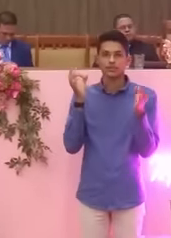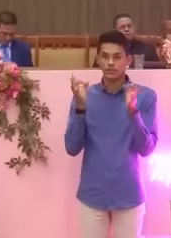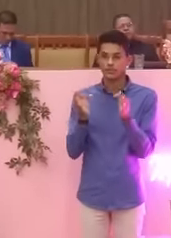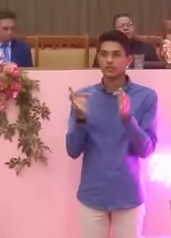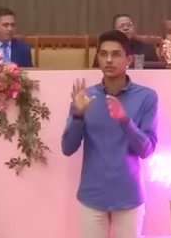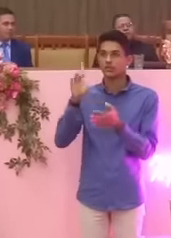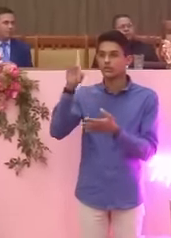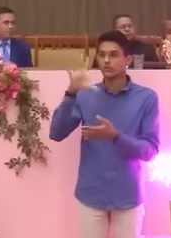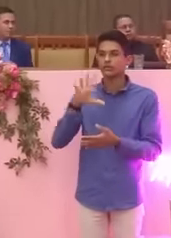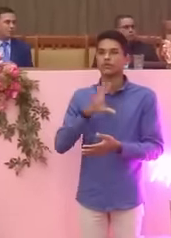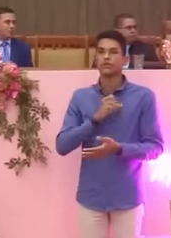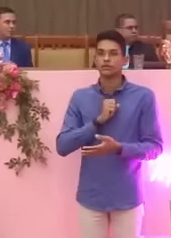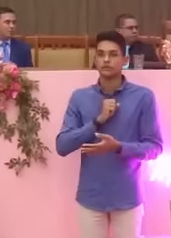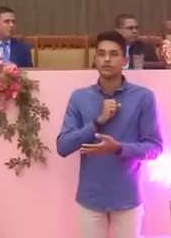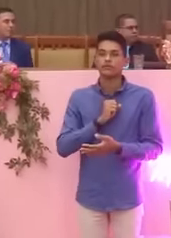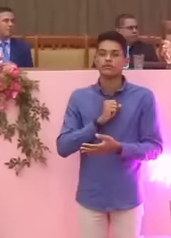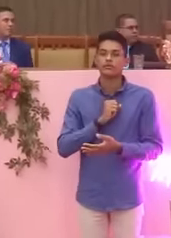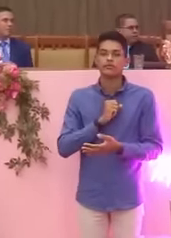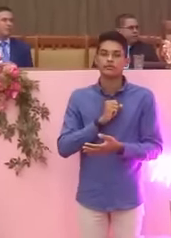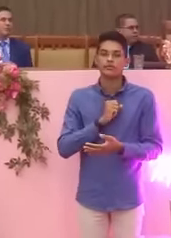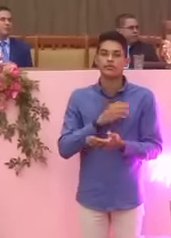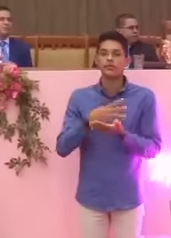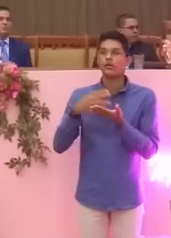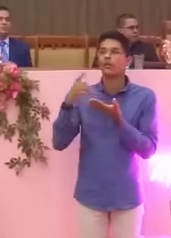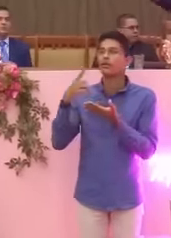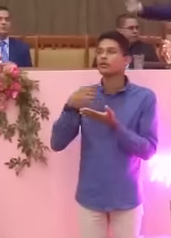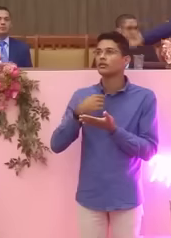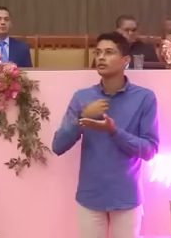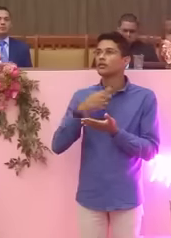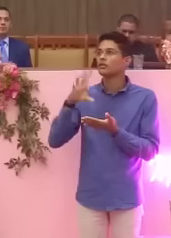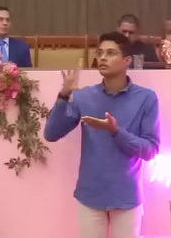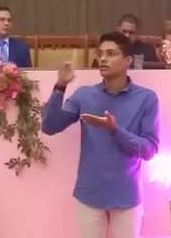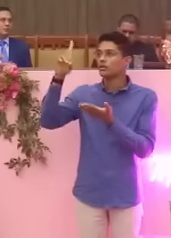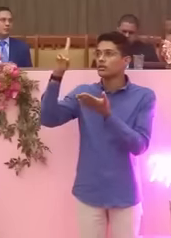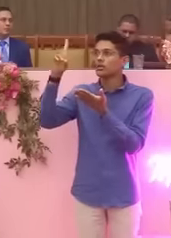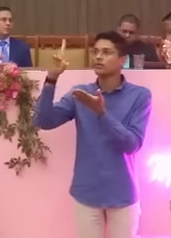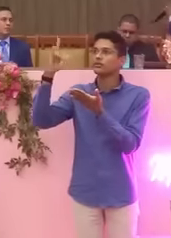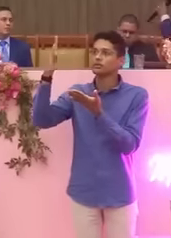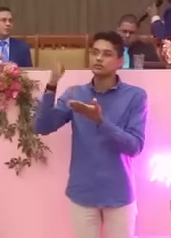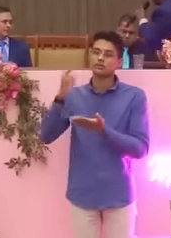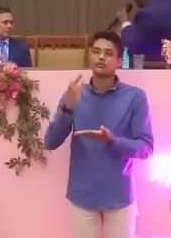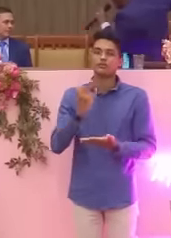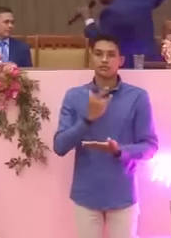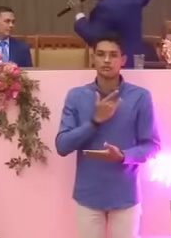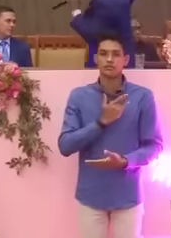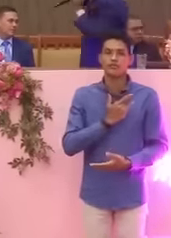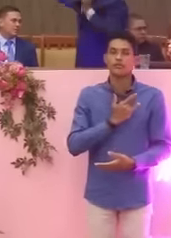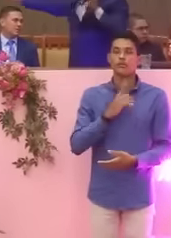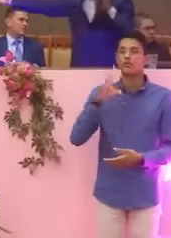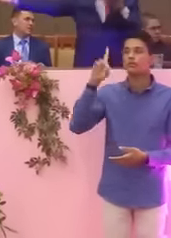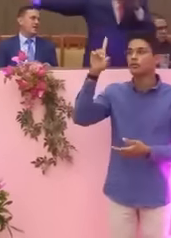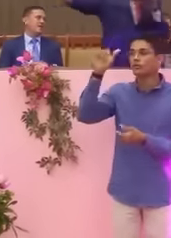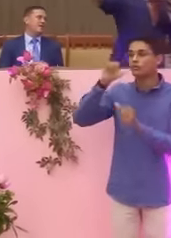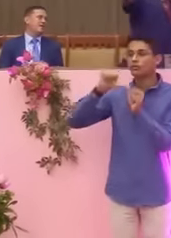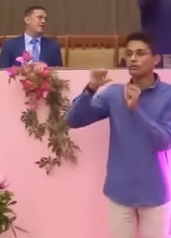como ela é o que diz aí Senhor eu sei que tu me sondas